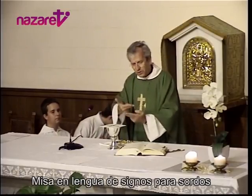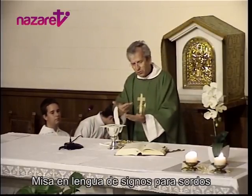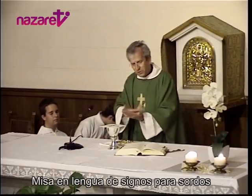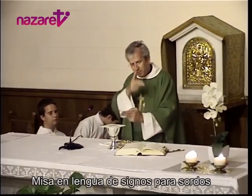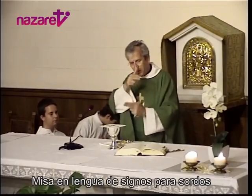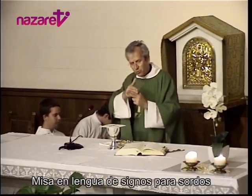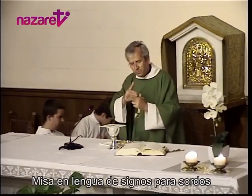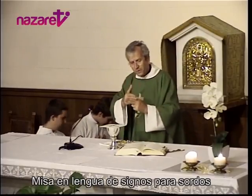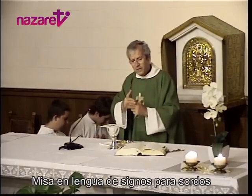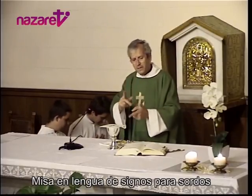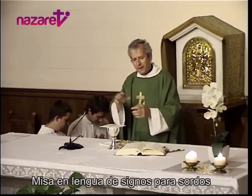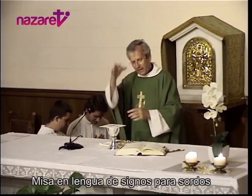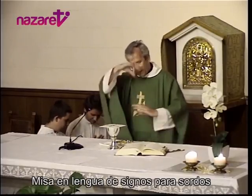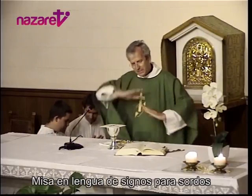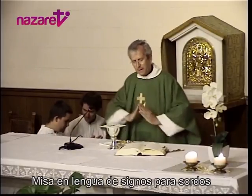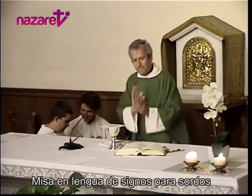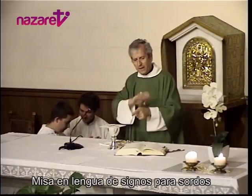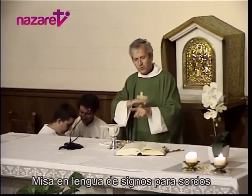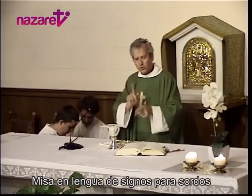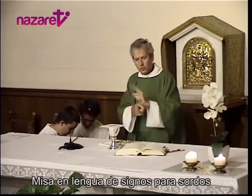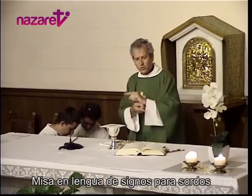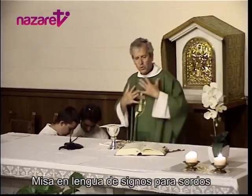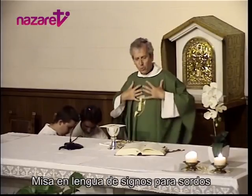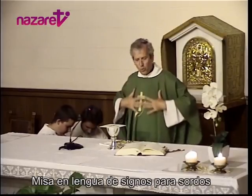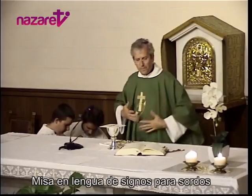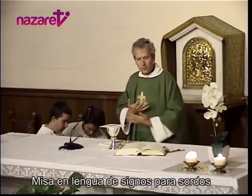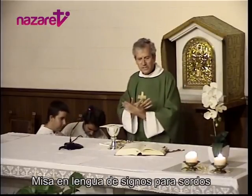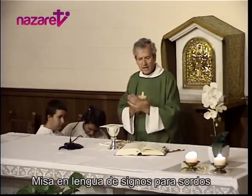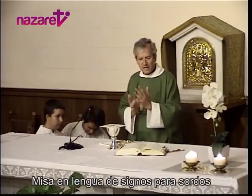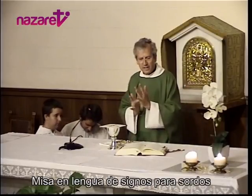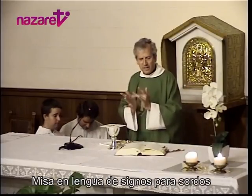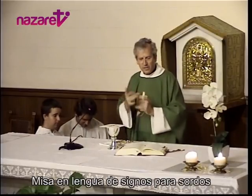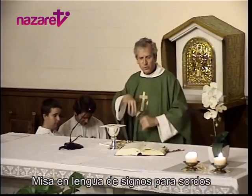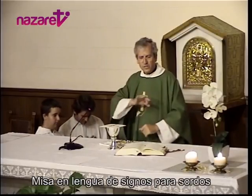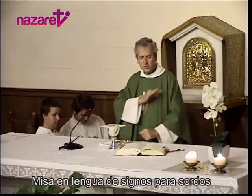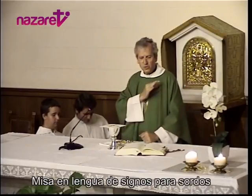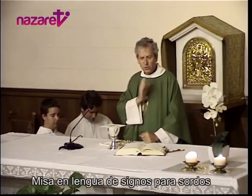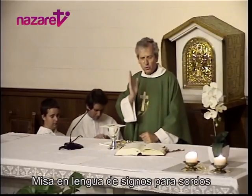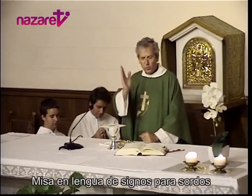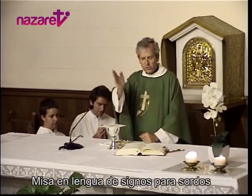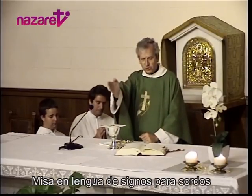tu Espíritu, de manera que sean para nosotros cuerpo y sangre de Jesucristo nuestro